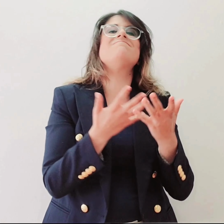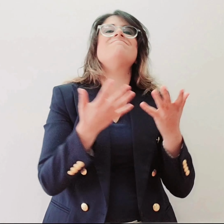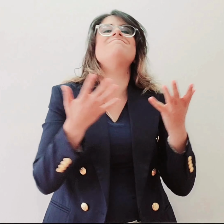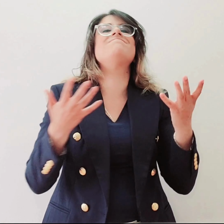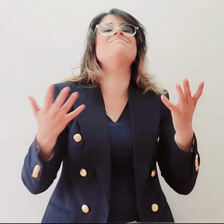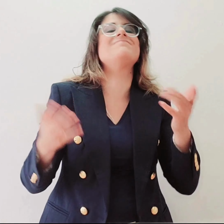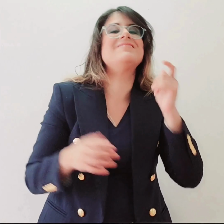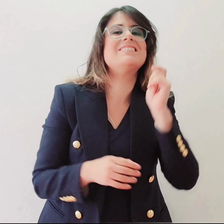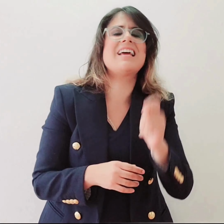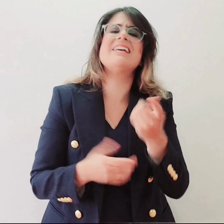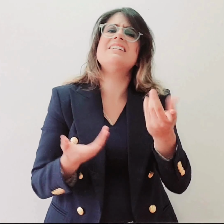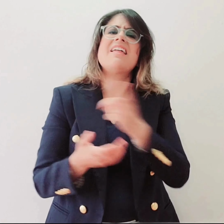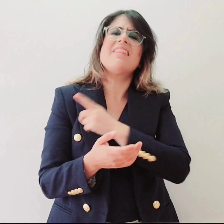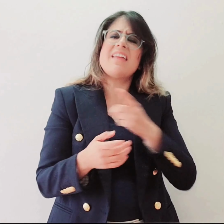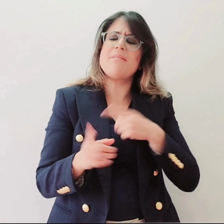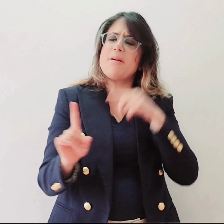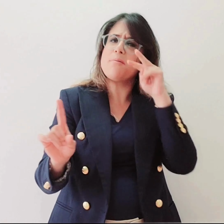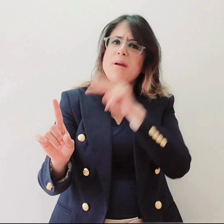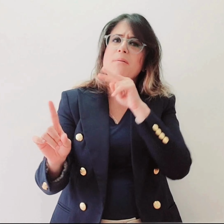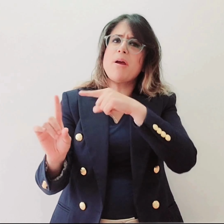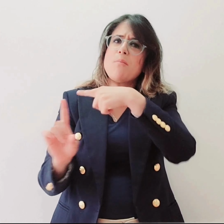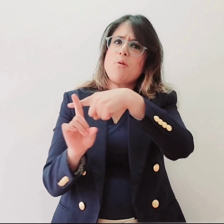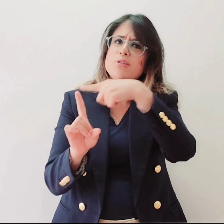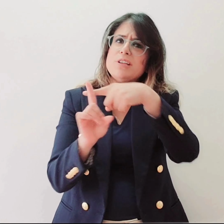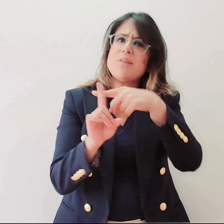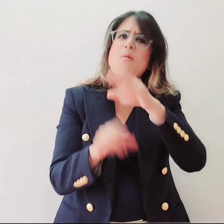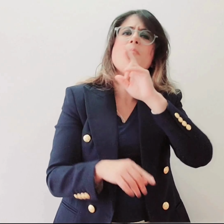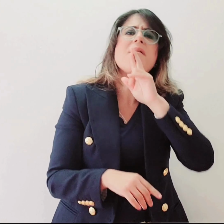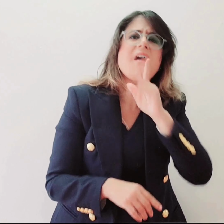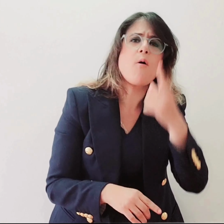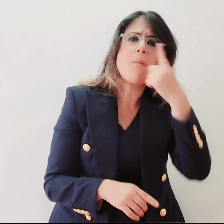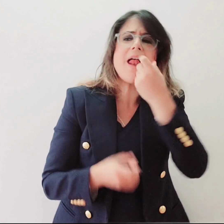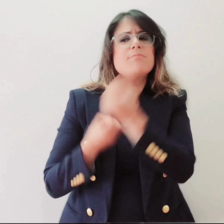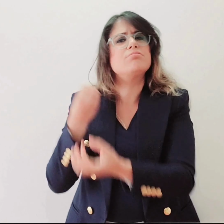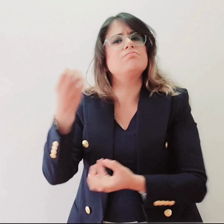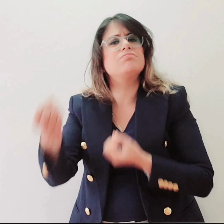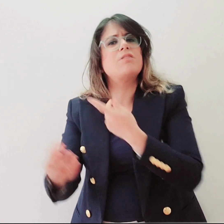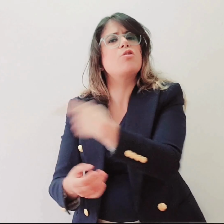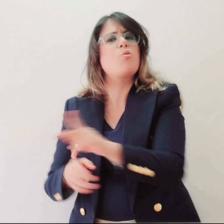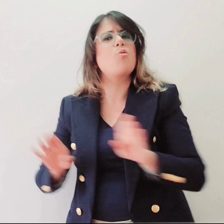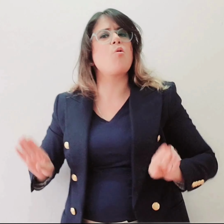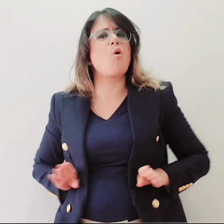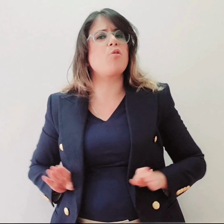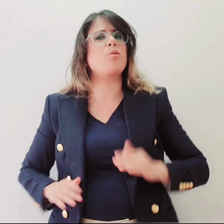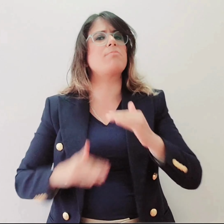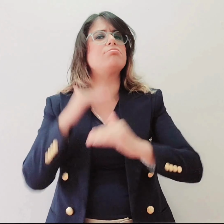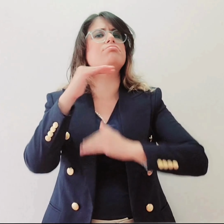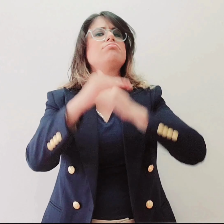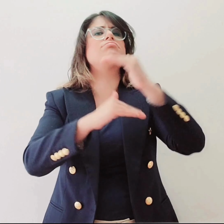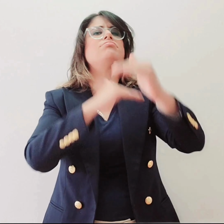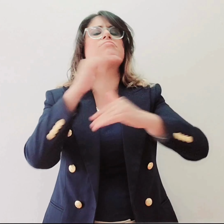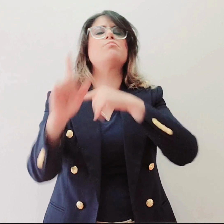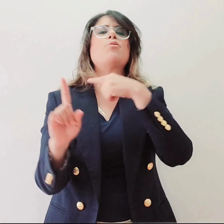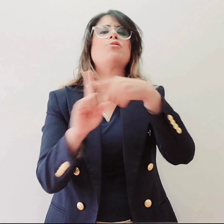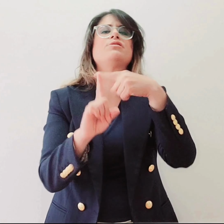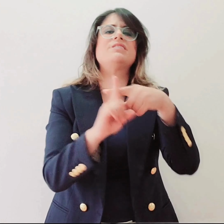mirada, ver más lo que sí hay para agarrarnos de ahí para seguir fomentando otro tipo de conductas. Y sobre todo el desarrollo de la